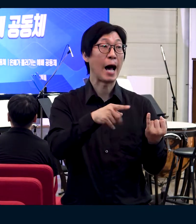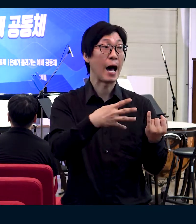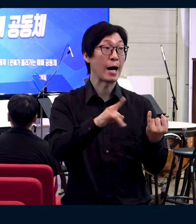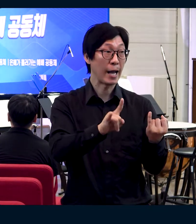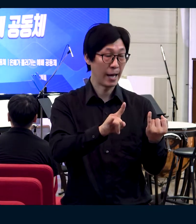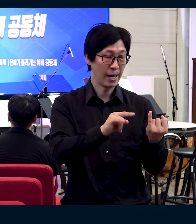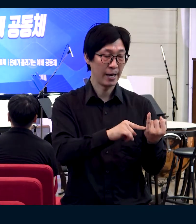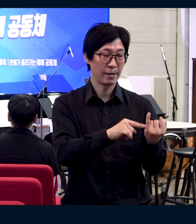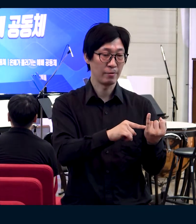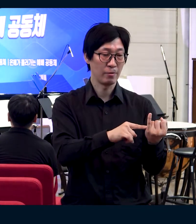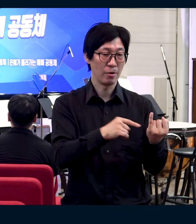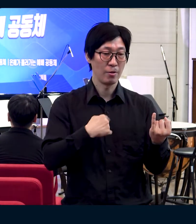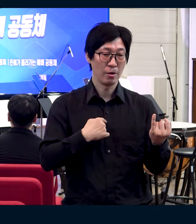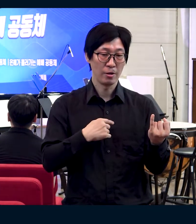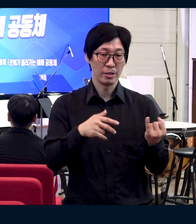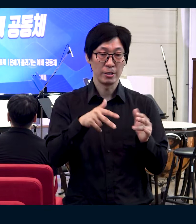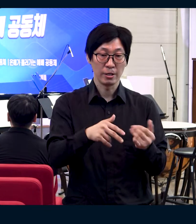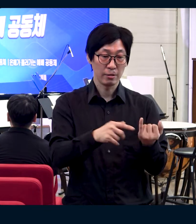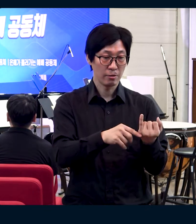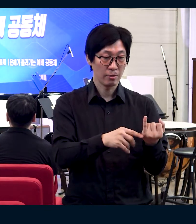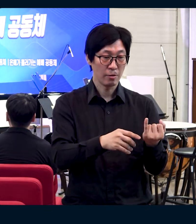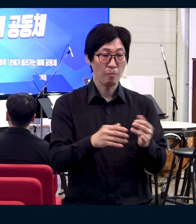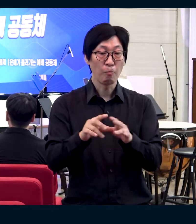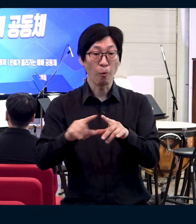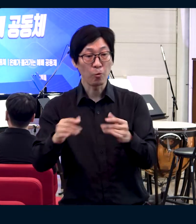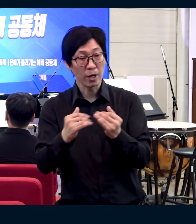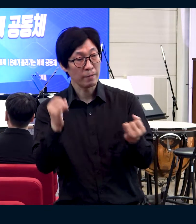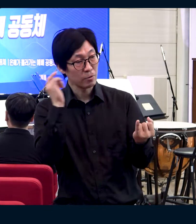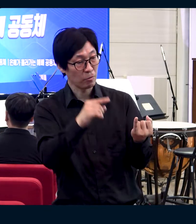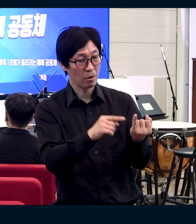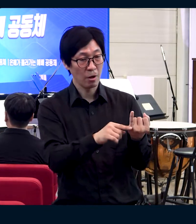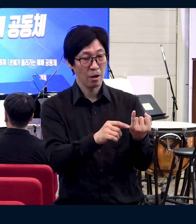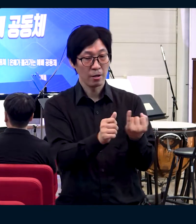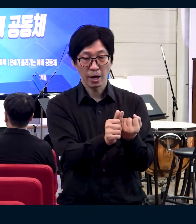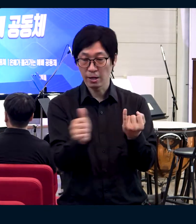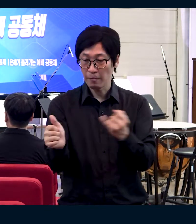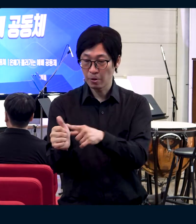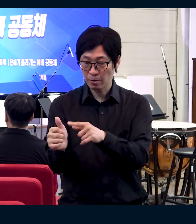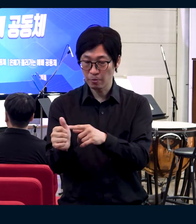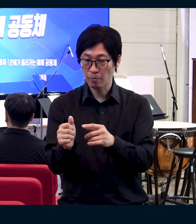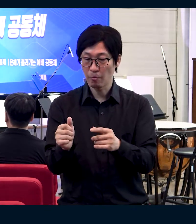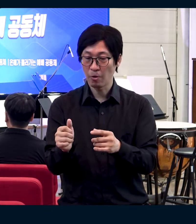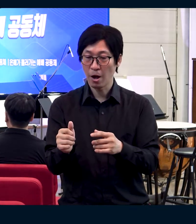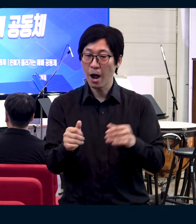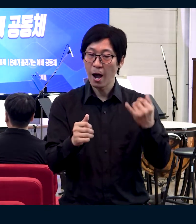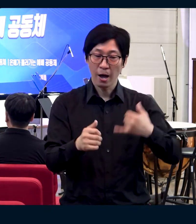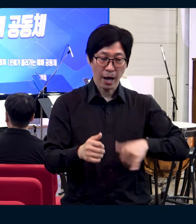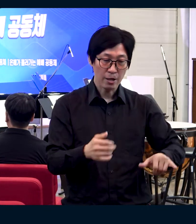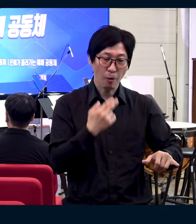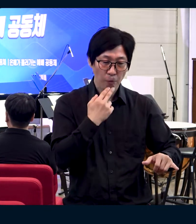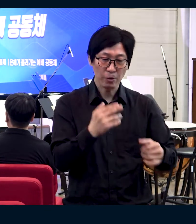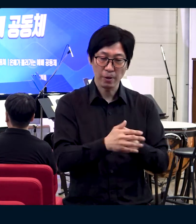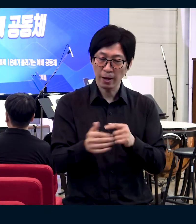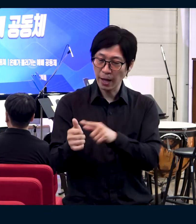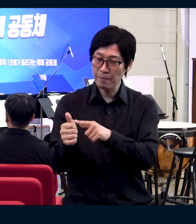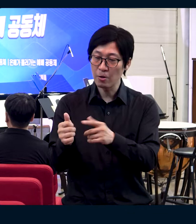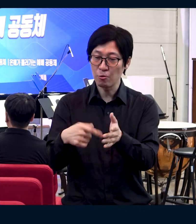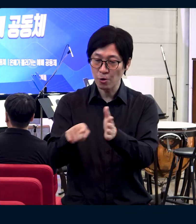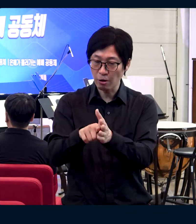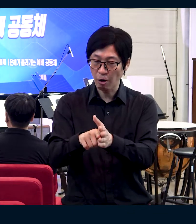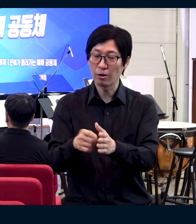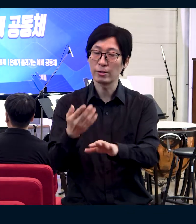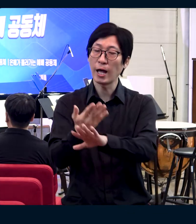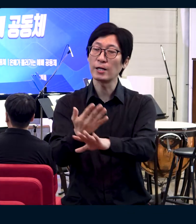보면 굉장한 자기 희생 같습니다. 아니, 여인이 자기 남편에게 자기가 아이를 못 낳는다고 해서 다른